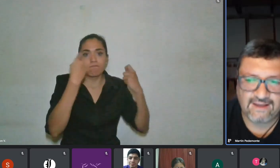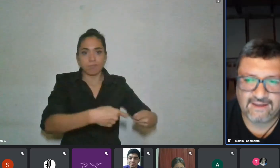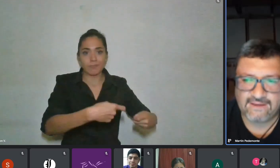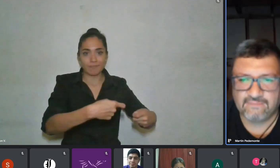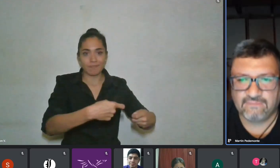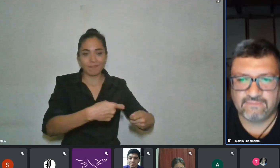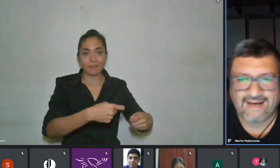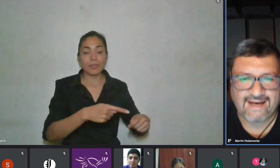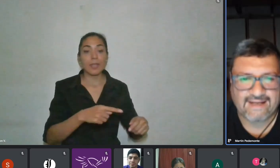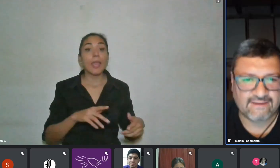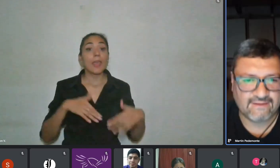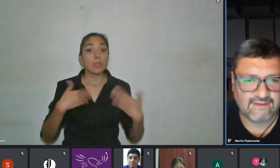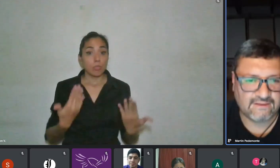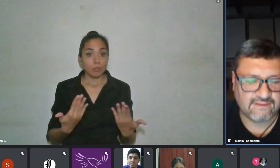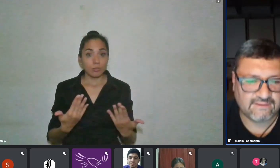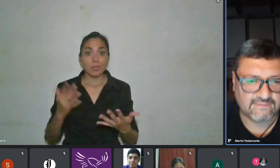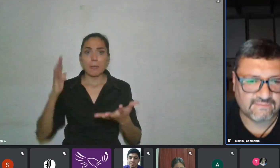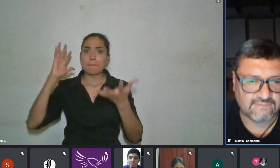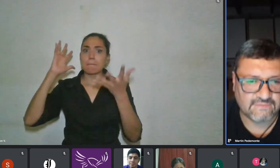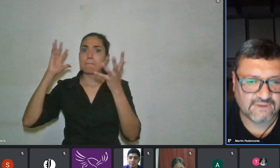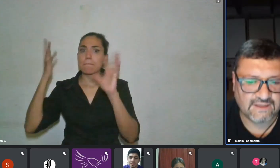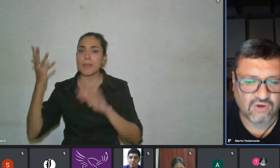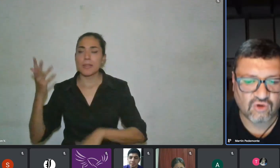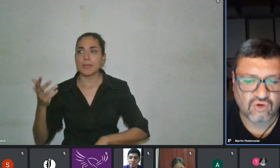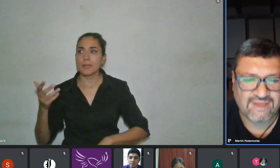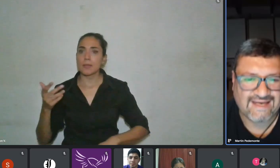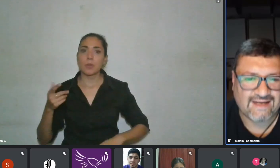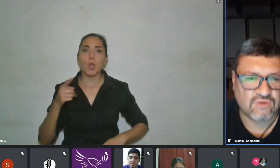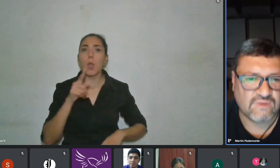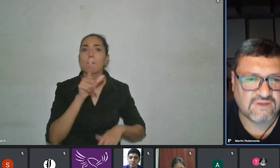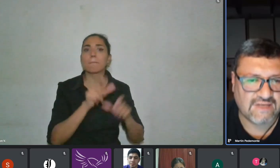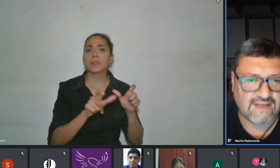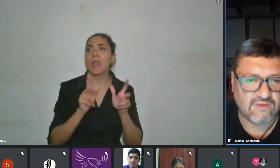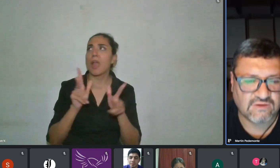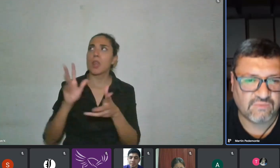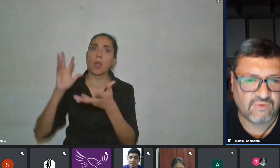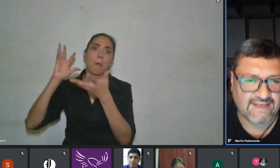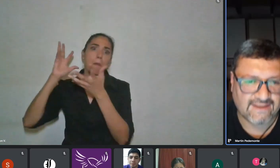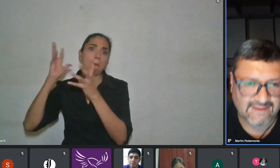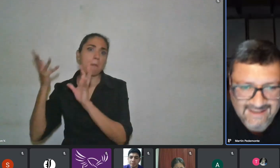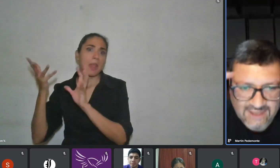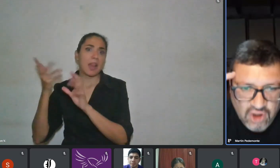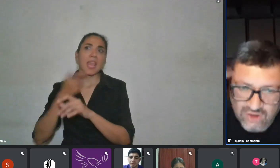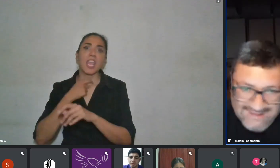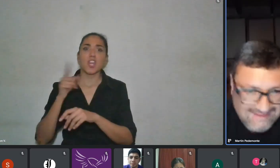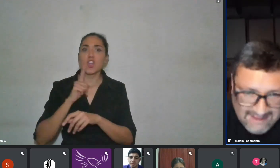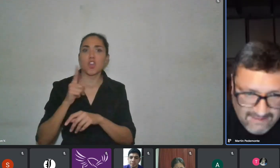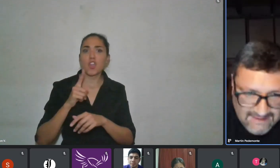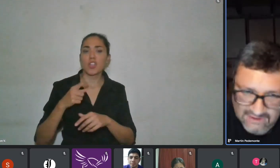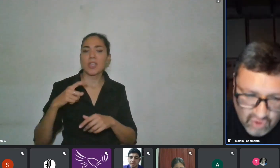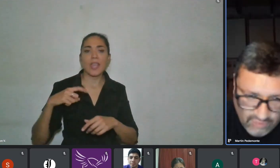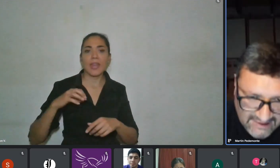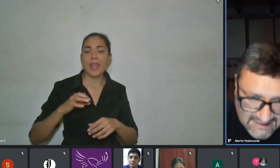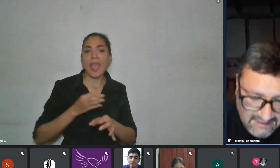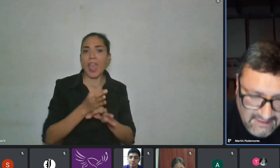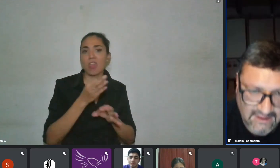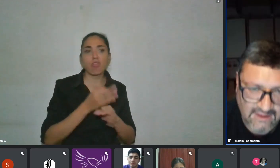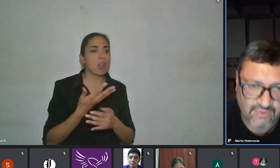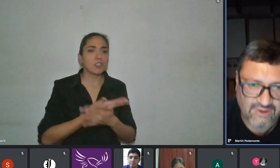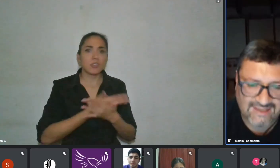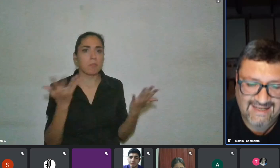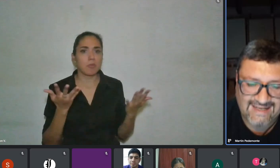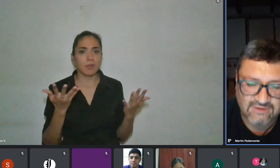realmente quiere bajar o dejar de subvencionar la educación pública, no entra en la cabeza, no puede